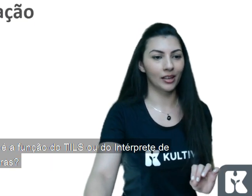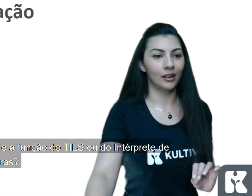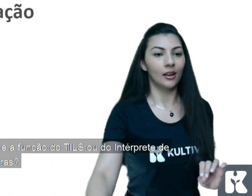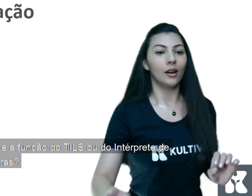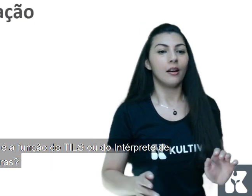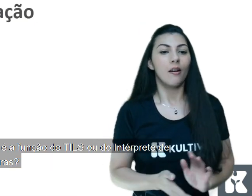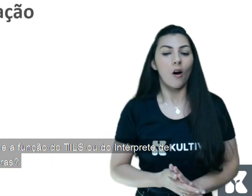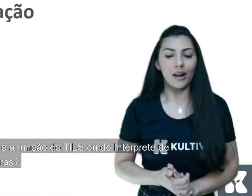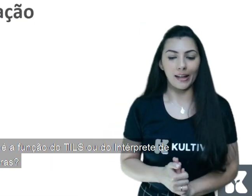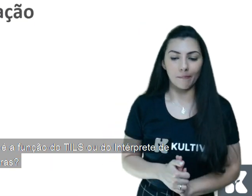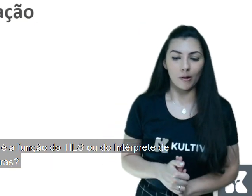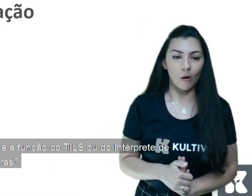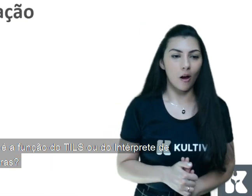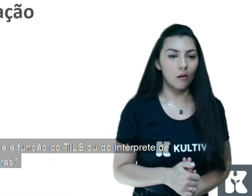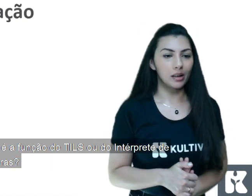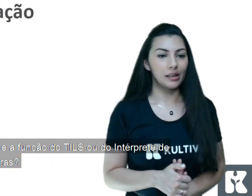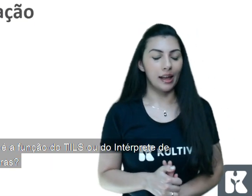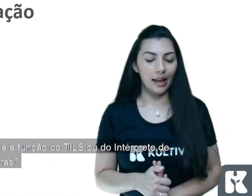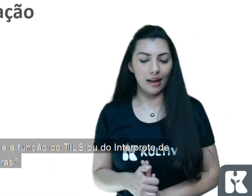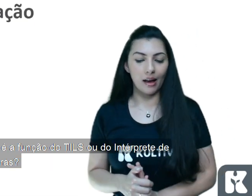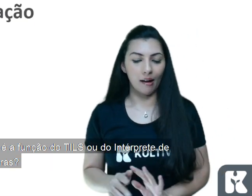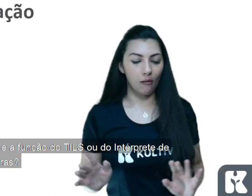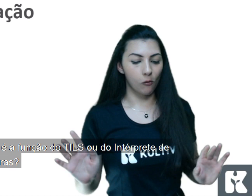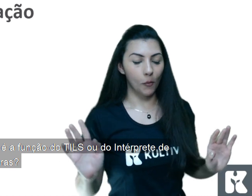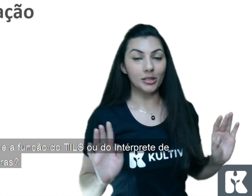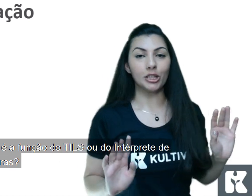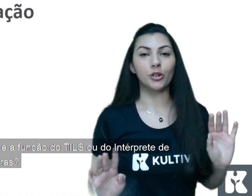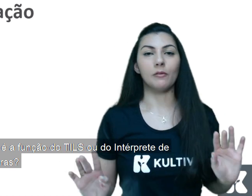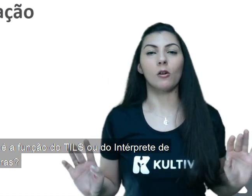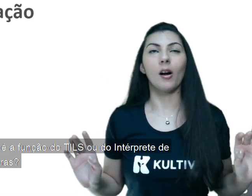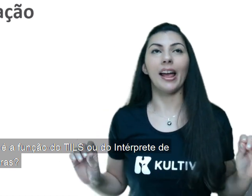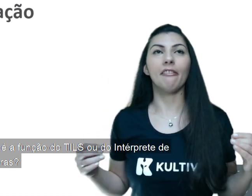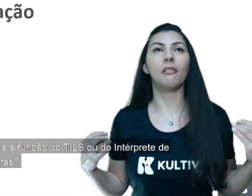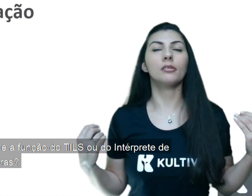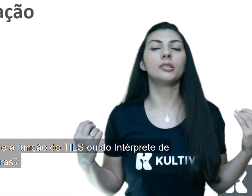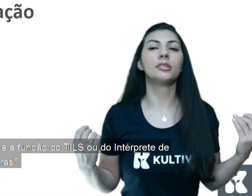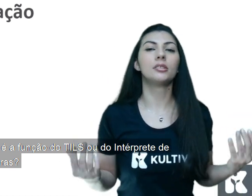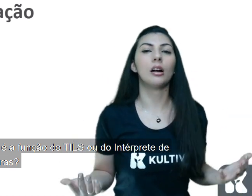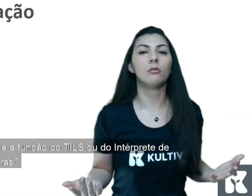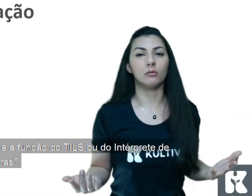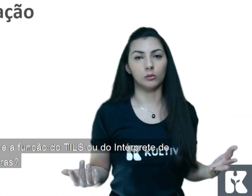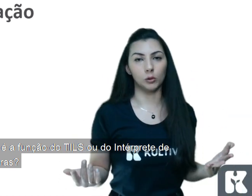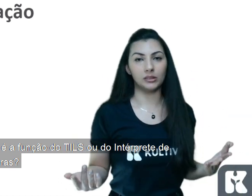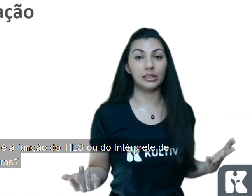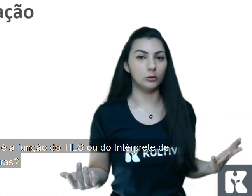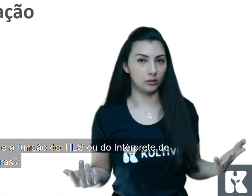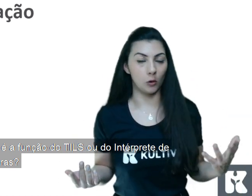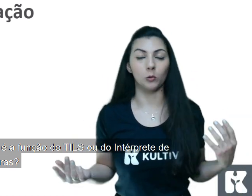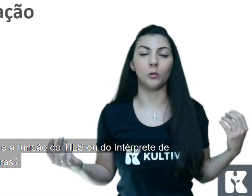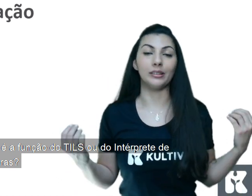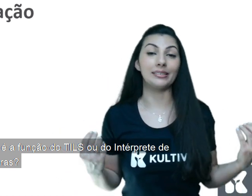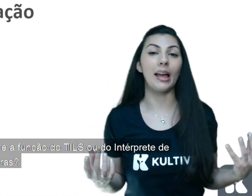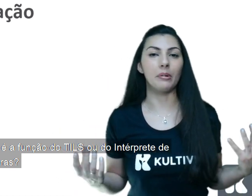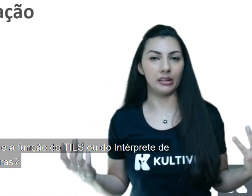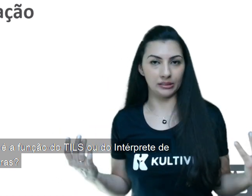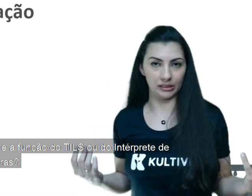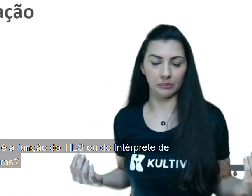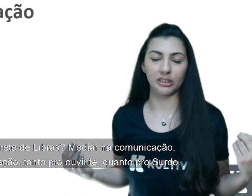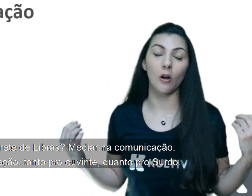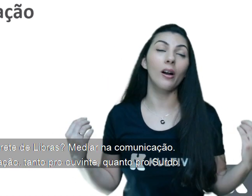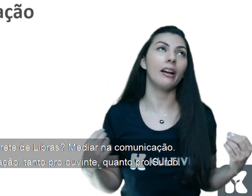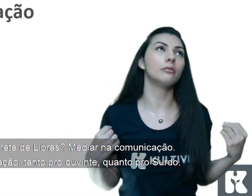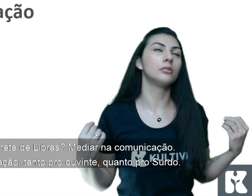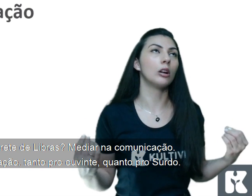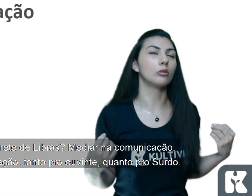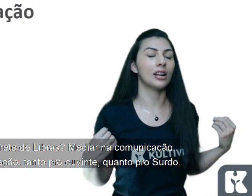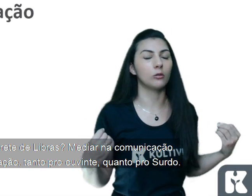bom? Ok, qual que é o objetivo? Qual que é a função do TIOS, ou do intérprete de Libras?